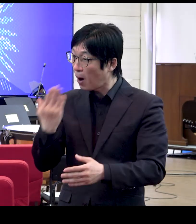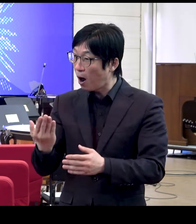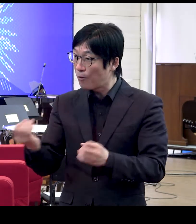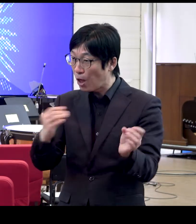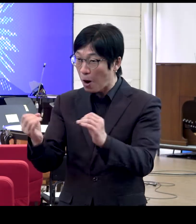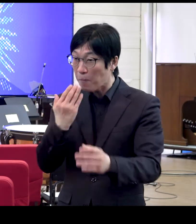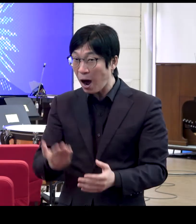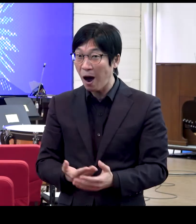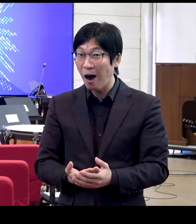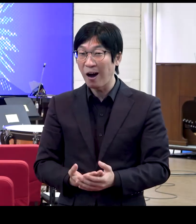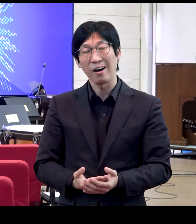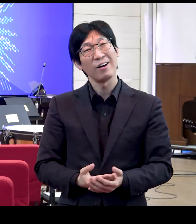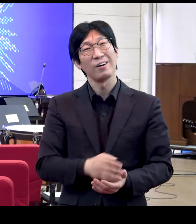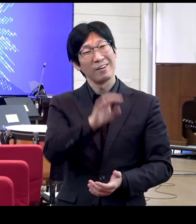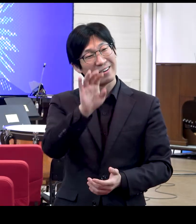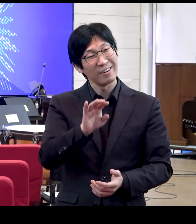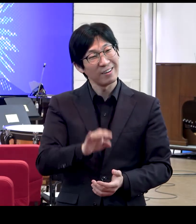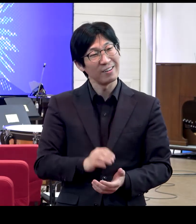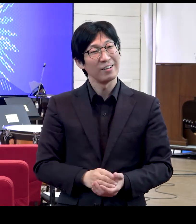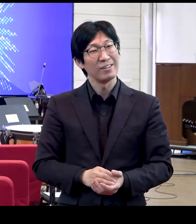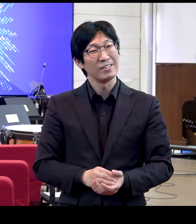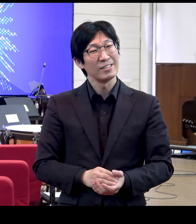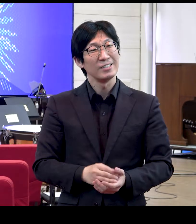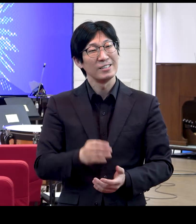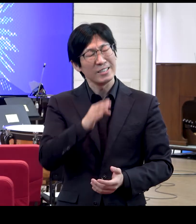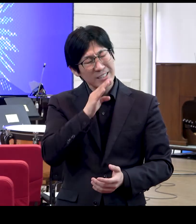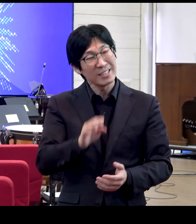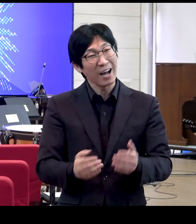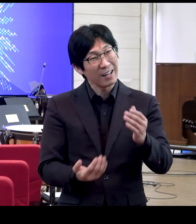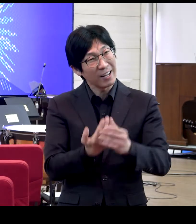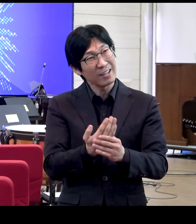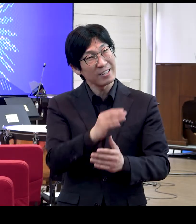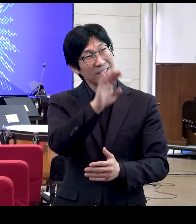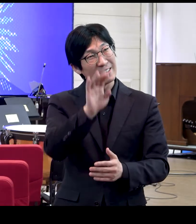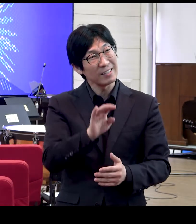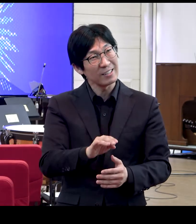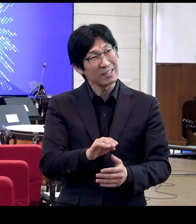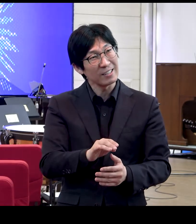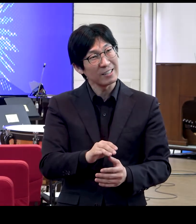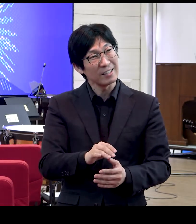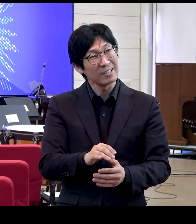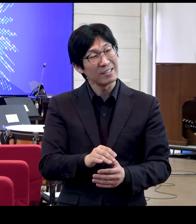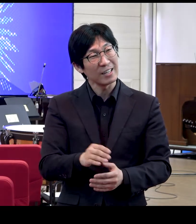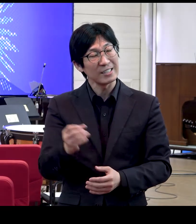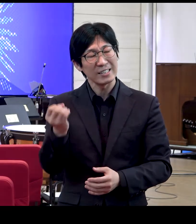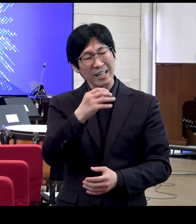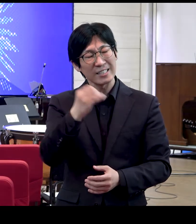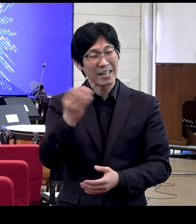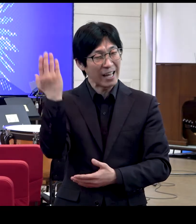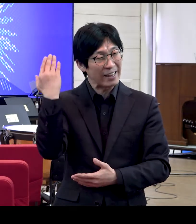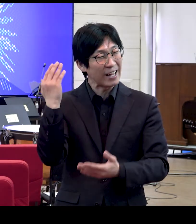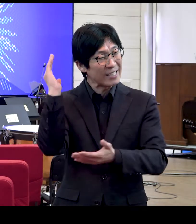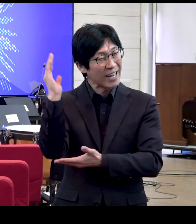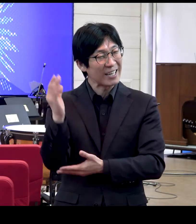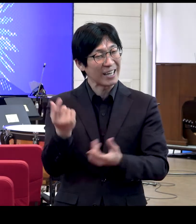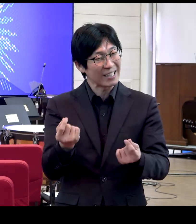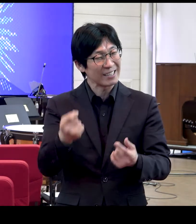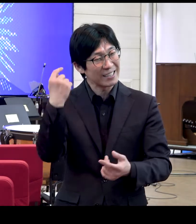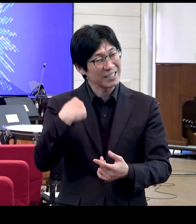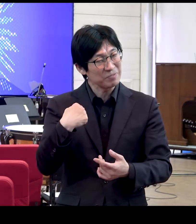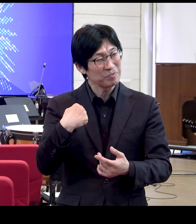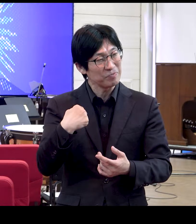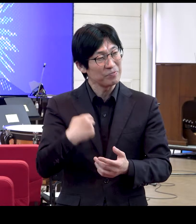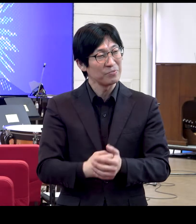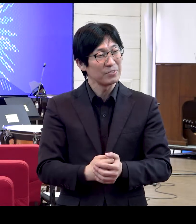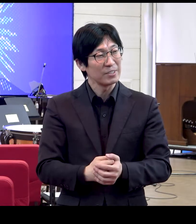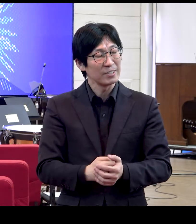뭐 기적은 일어날 수 있지만, 그러나 이걸 그냥 받아들이기에는 좀 이 전래동화라면 몰라도 이게 진리를 담고 있는 그냥